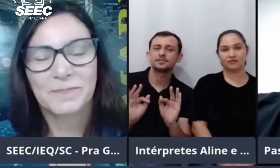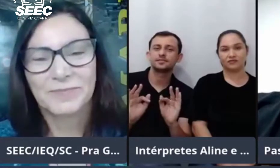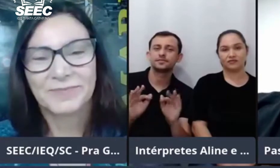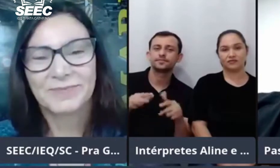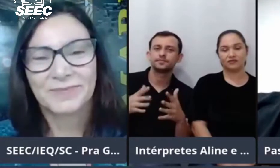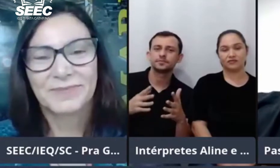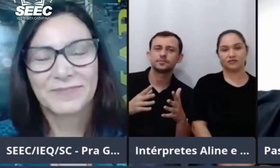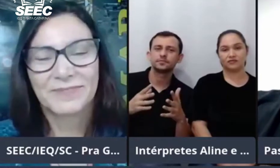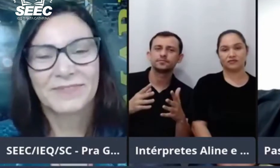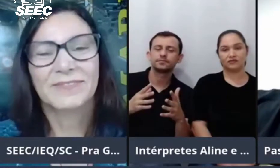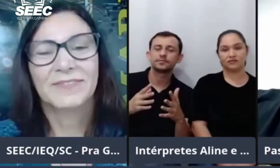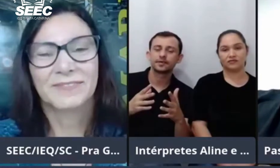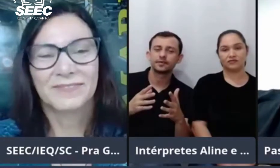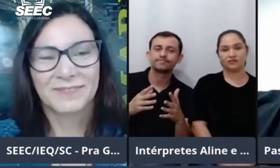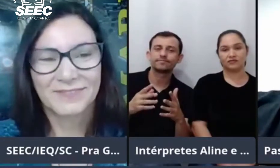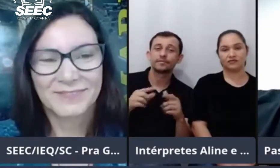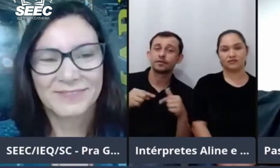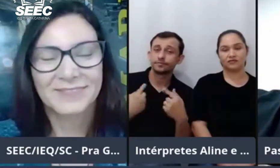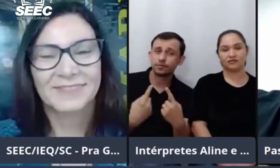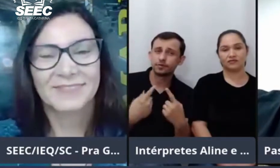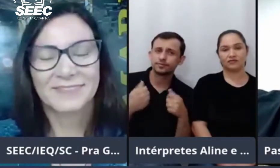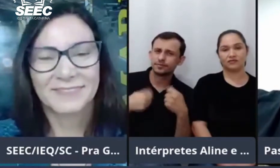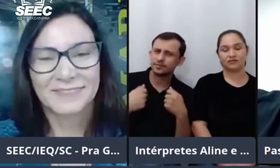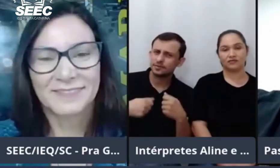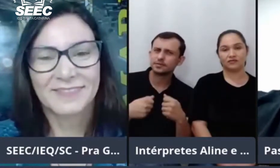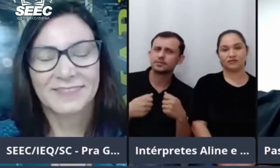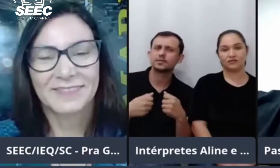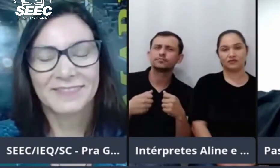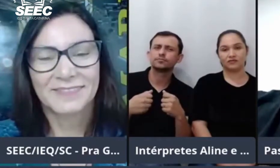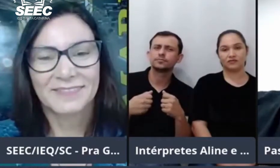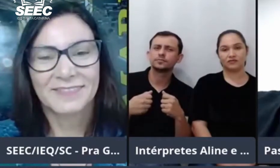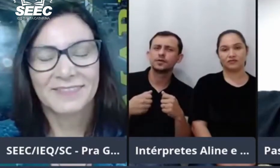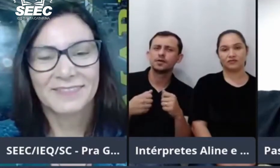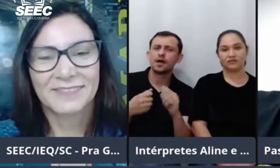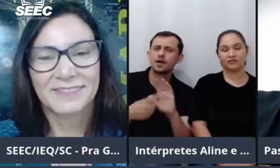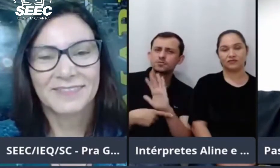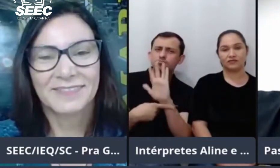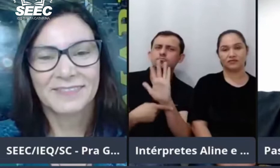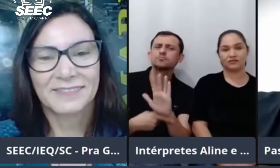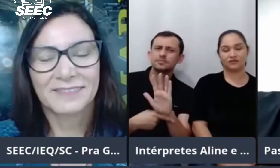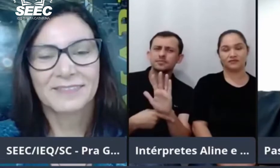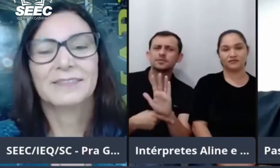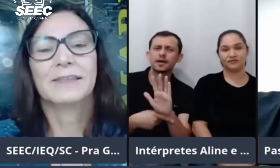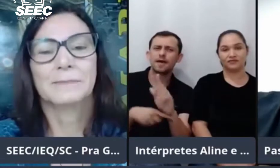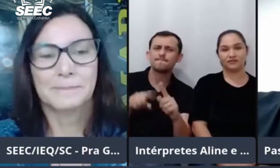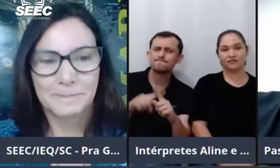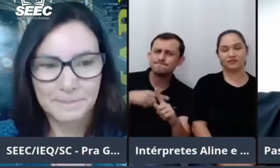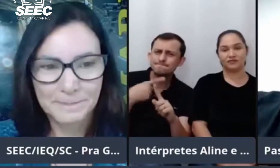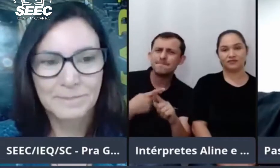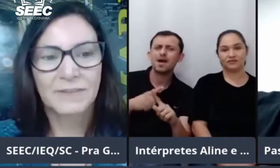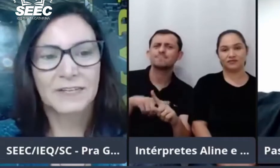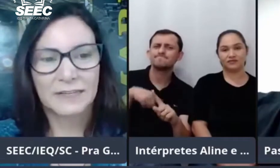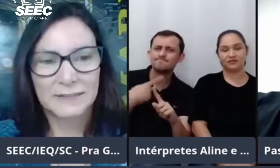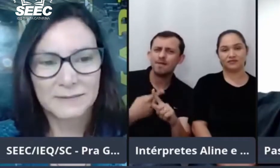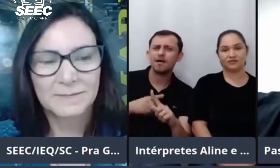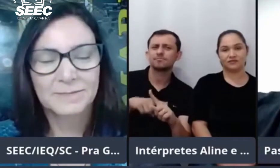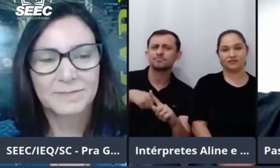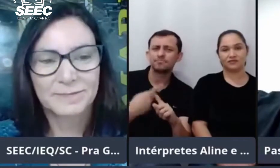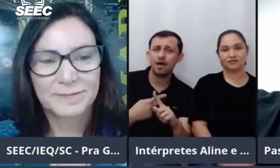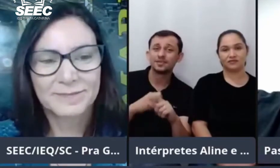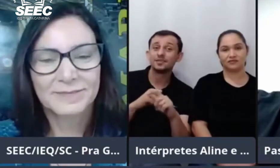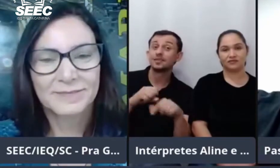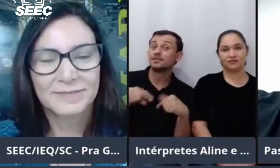realizamos ainda é pouco. É preciso gerar uma expectativa de poder fazer mais, né? A nossa esperança é